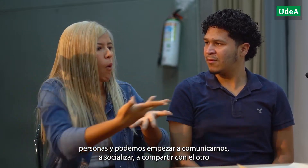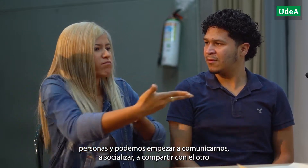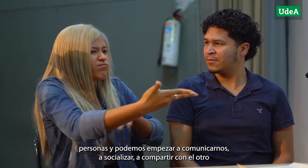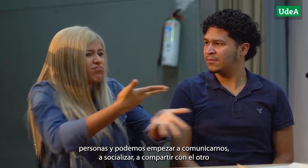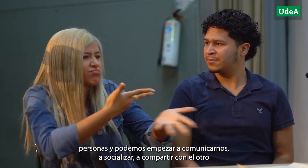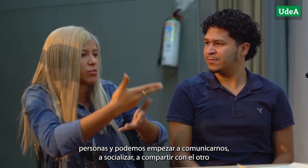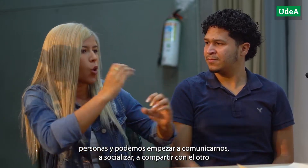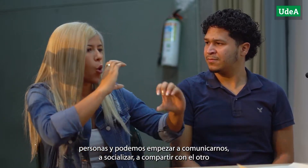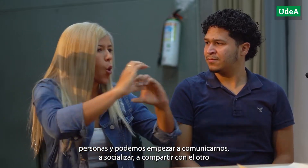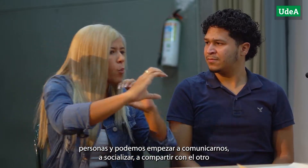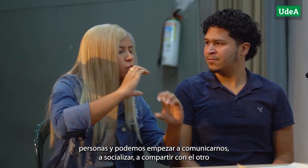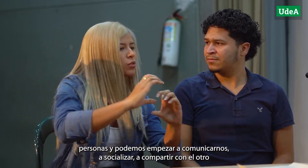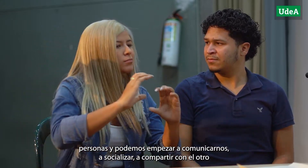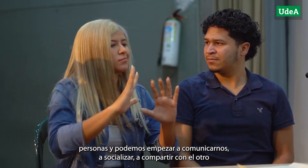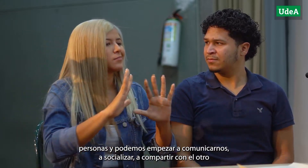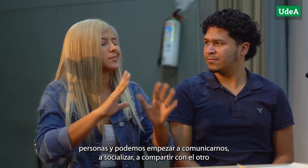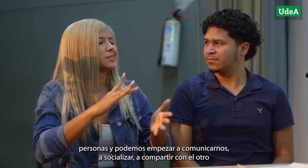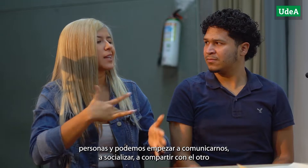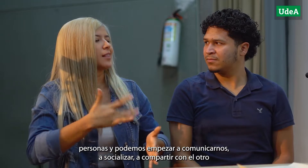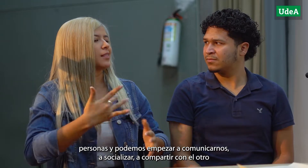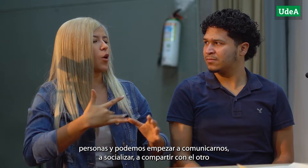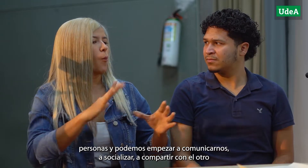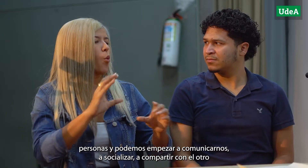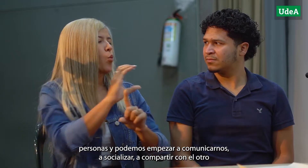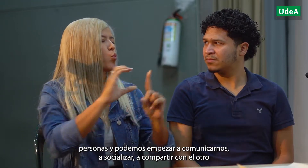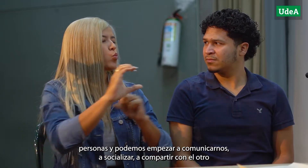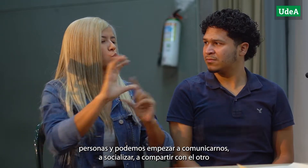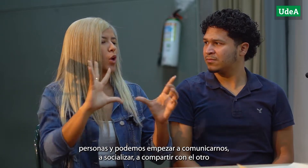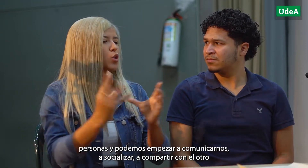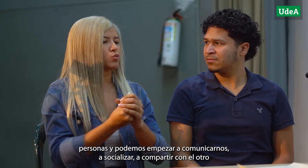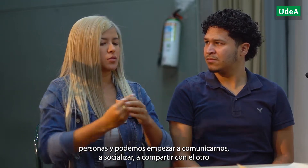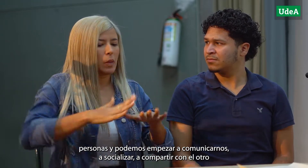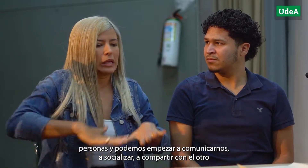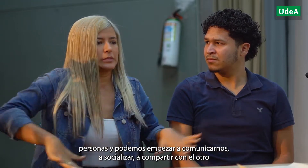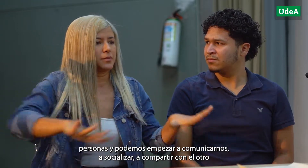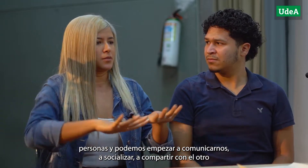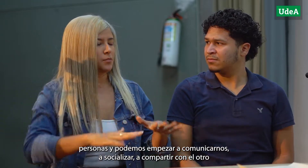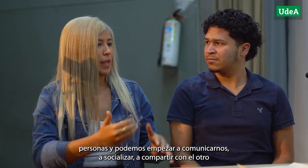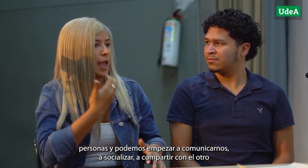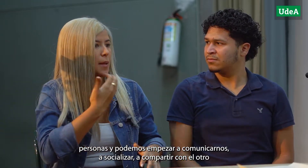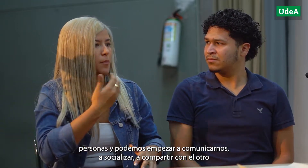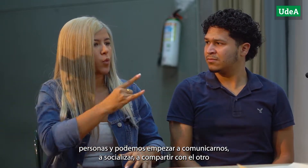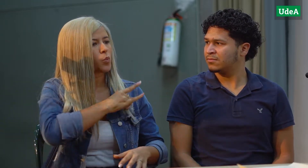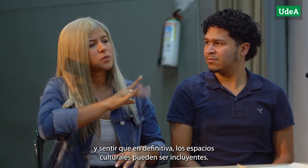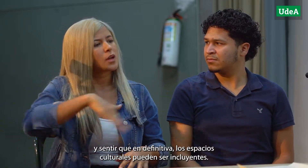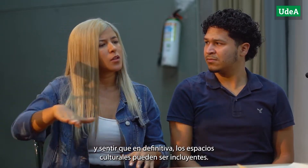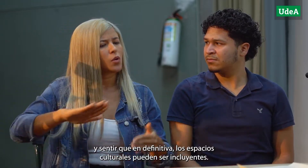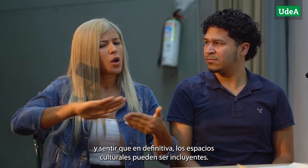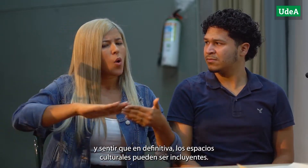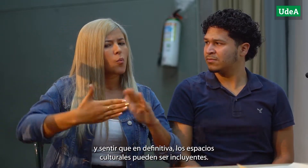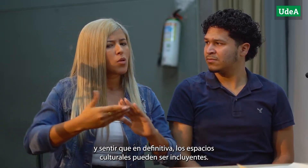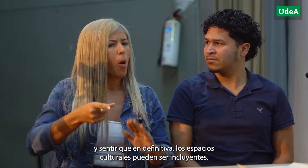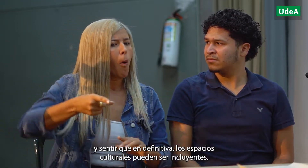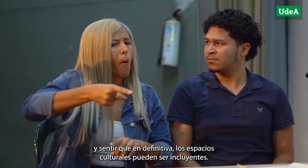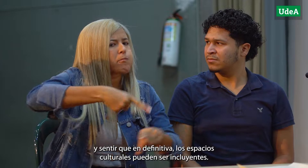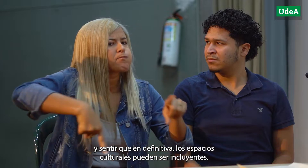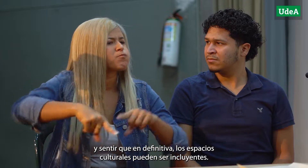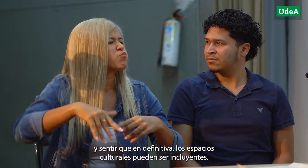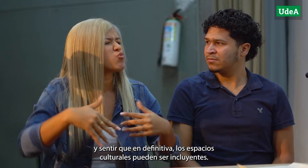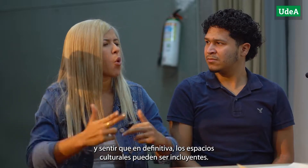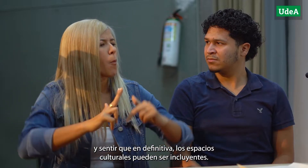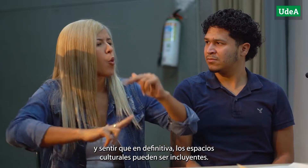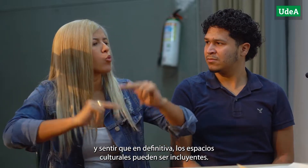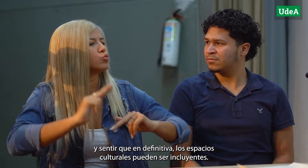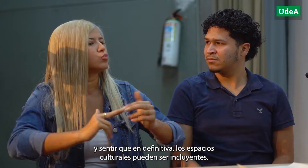como personas y podemos empezar a comunicarnos, a socializar, a compartir con el otro y sentir que en definitiva